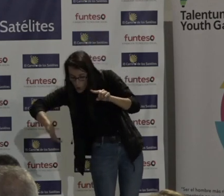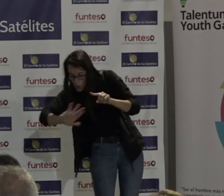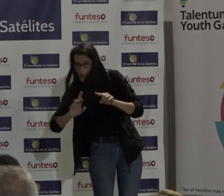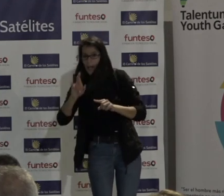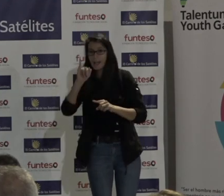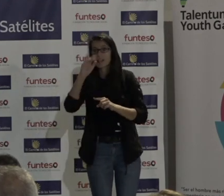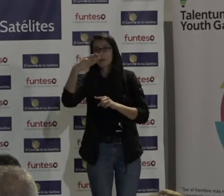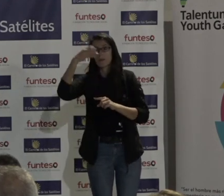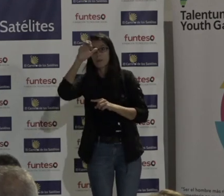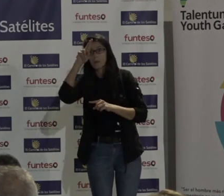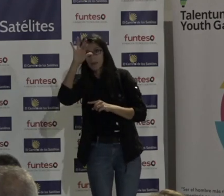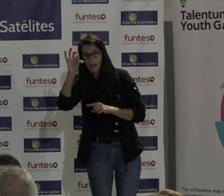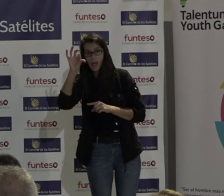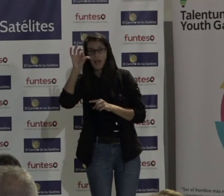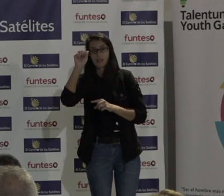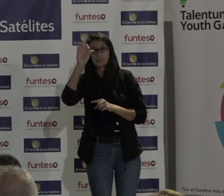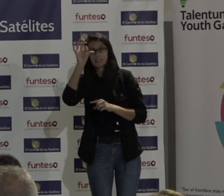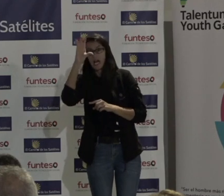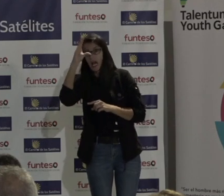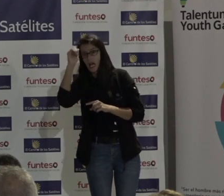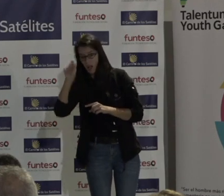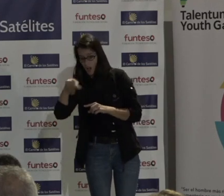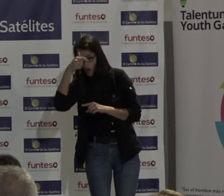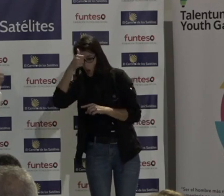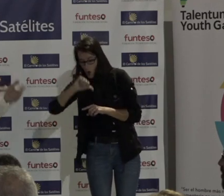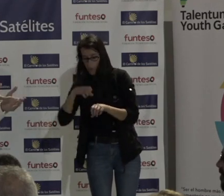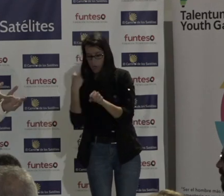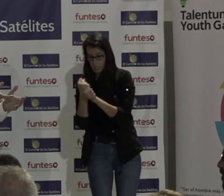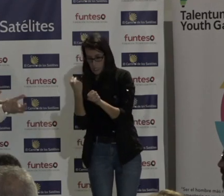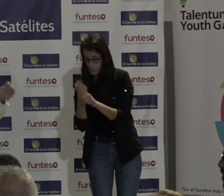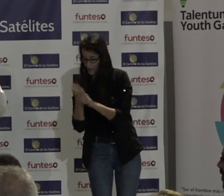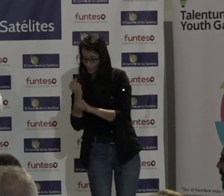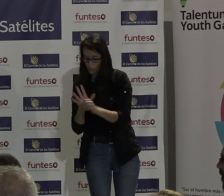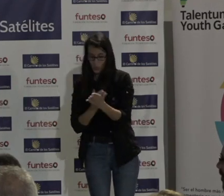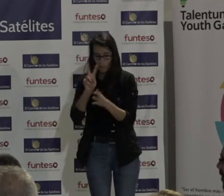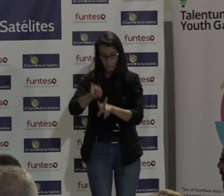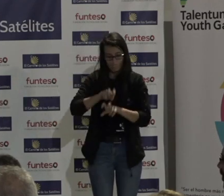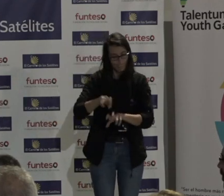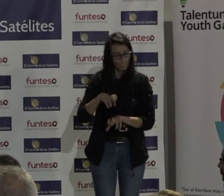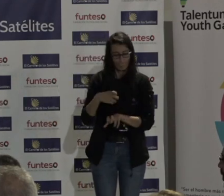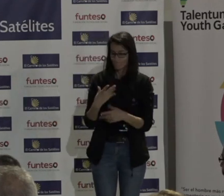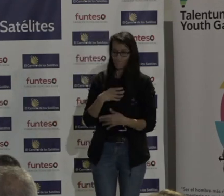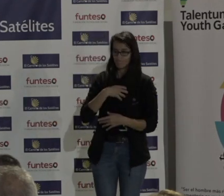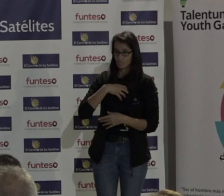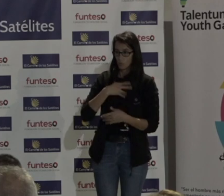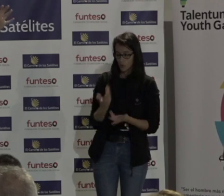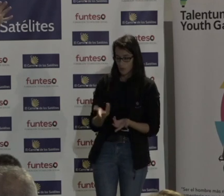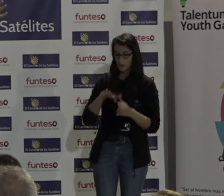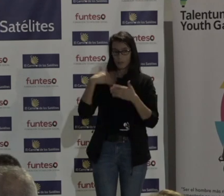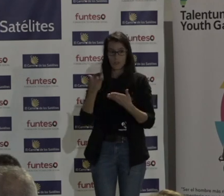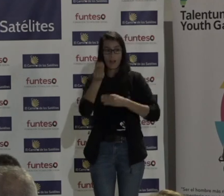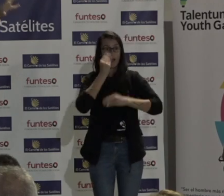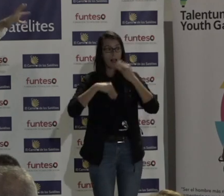Sacra. Hombres que trabajaban y que no podían cultivar el alimento que necesitaban para trabajar. Y por tanto